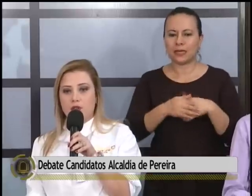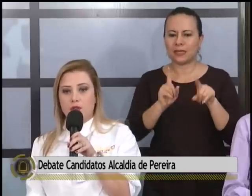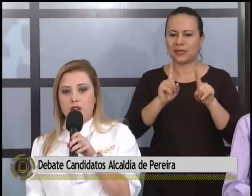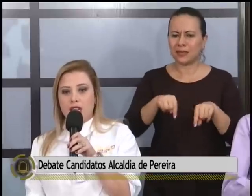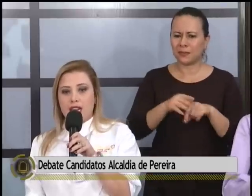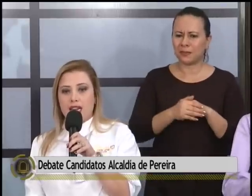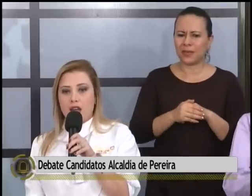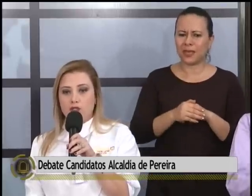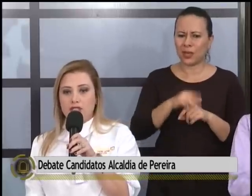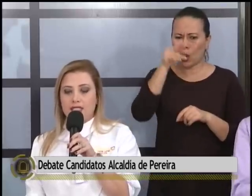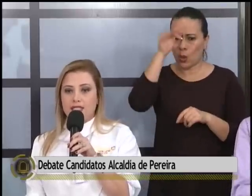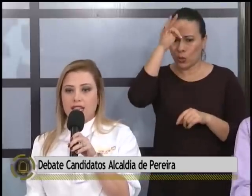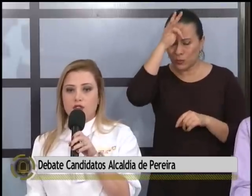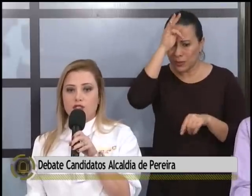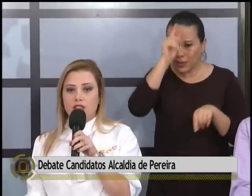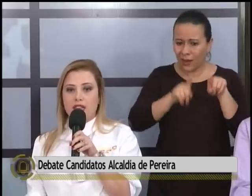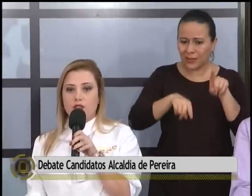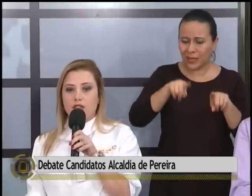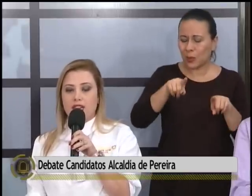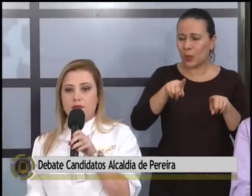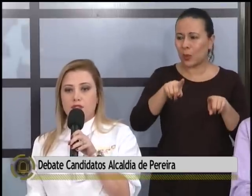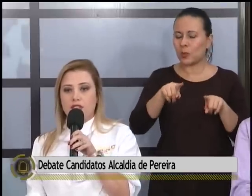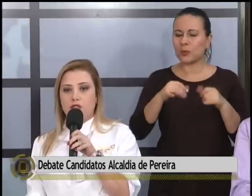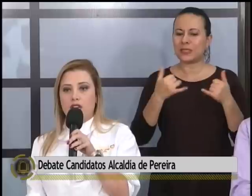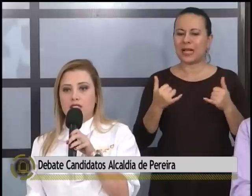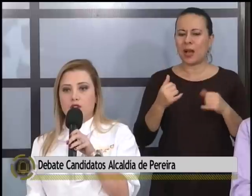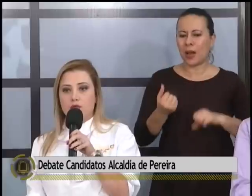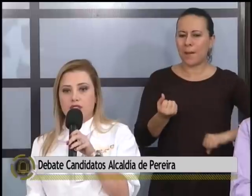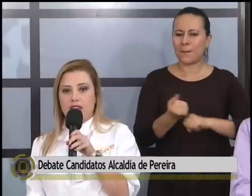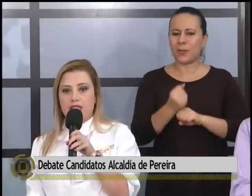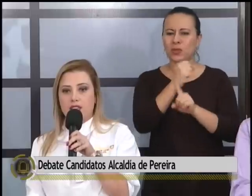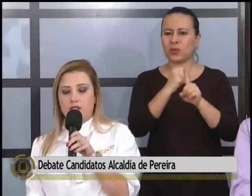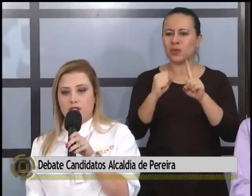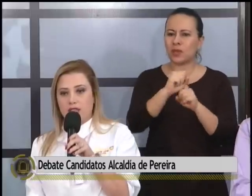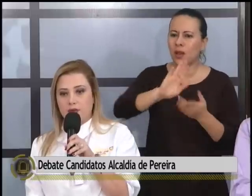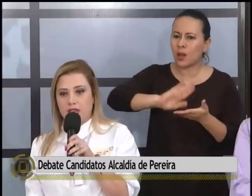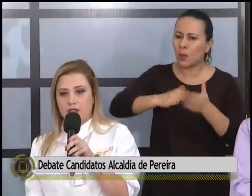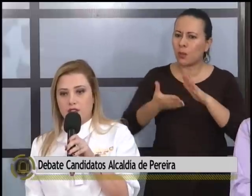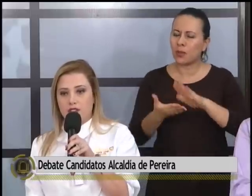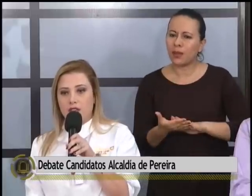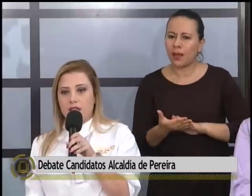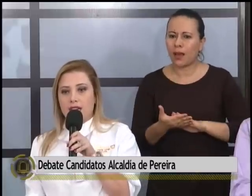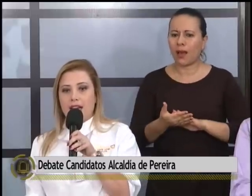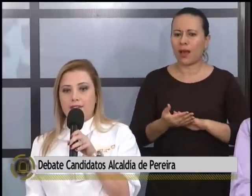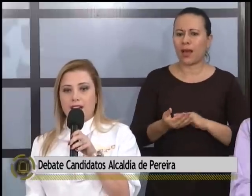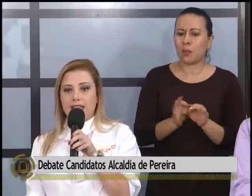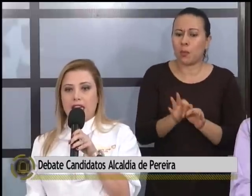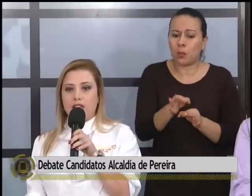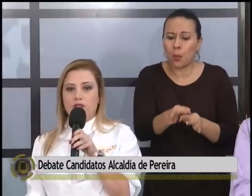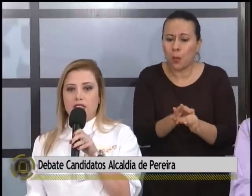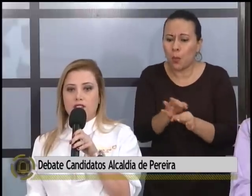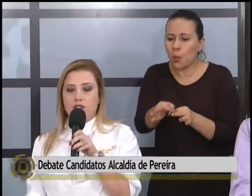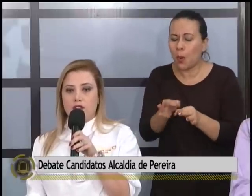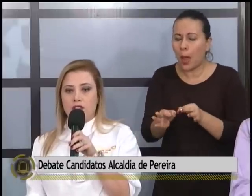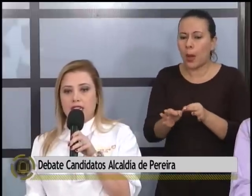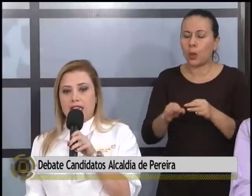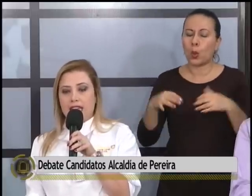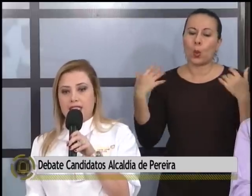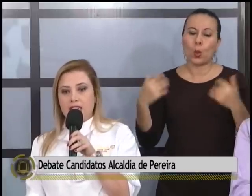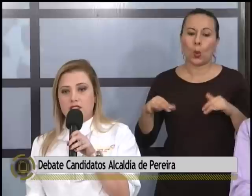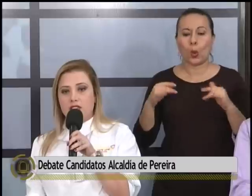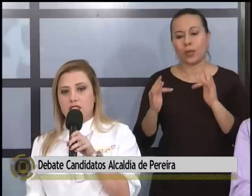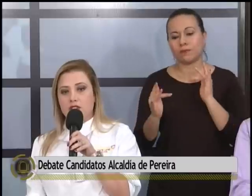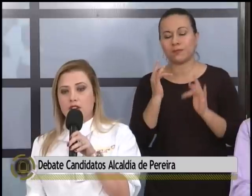de salud, la ausencia social que hoy tenemos en todas las comunidades y corregimientos, la falta de educación,